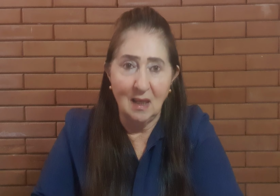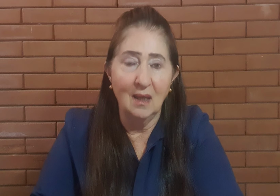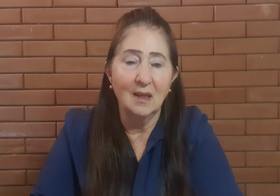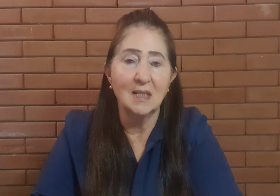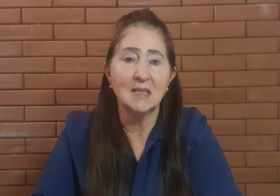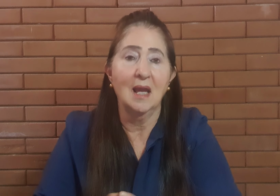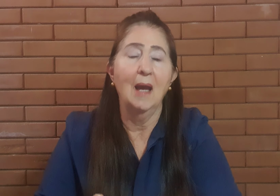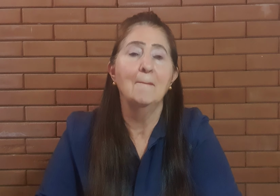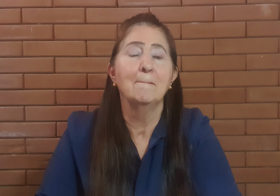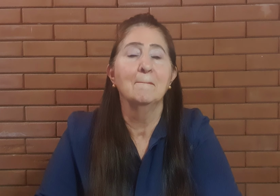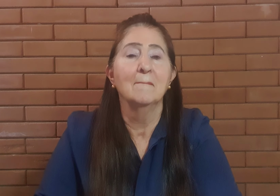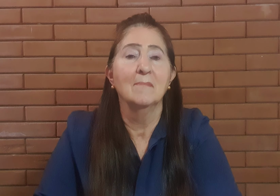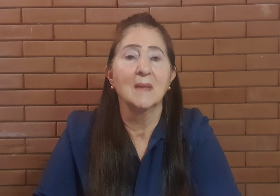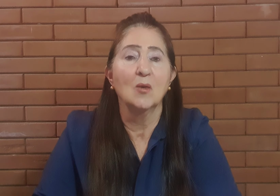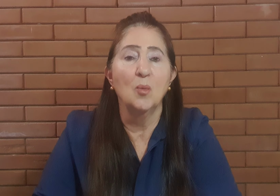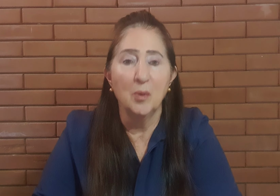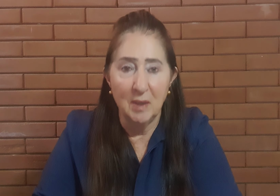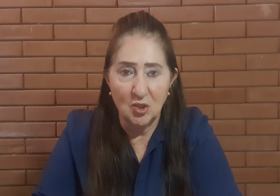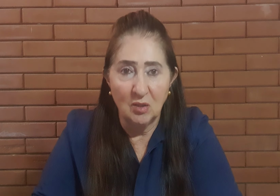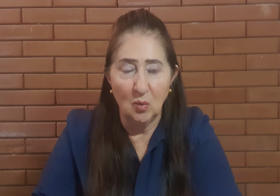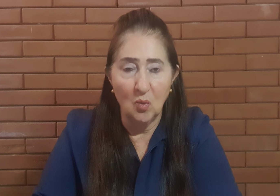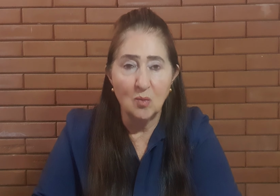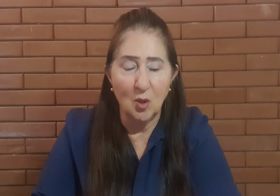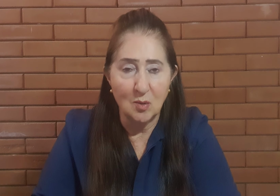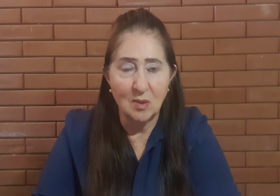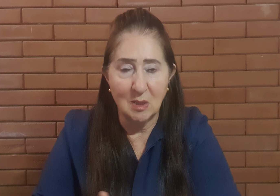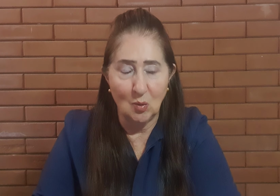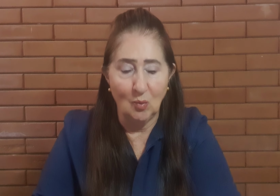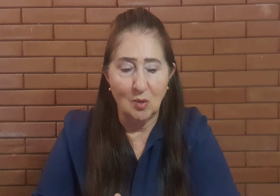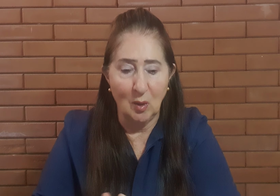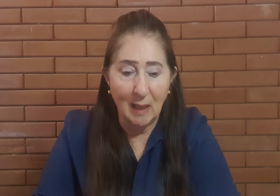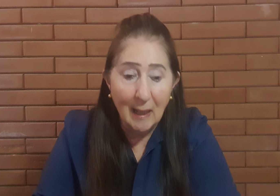que está comprometido com nossos estudos, ok?